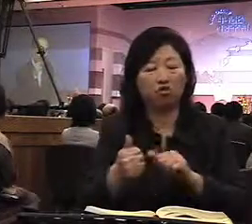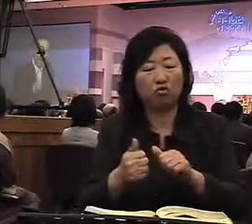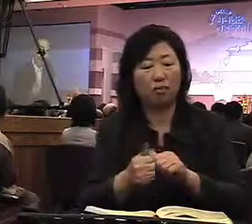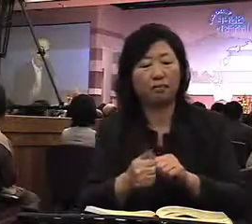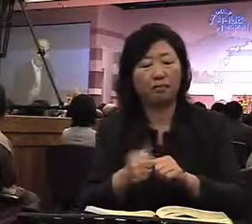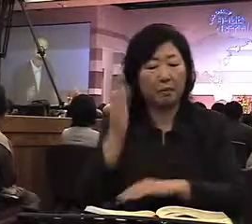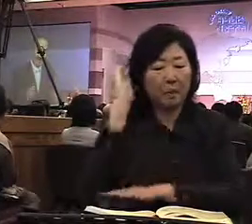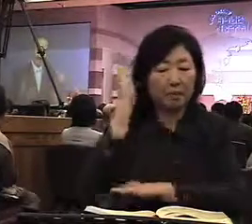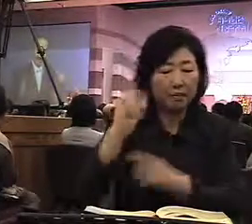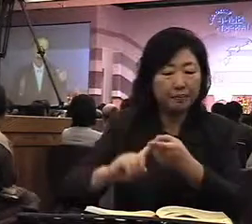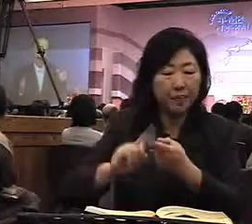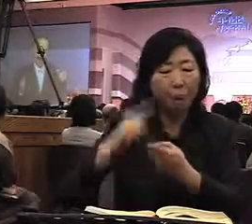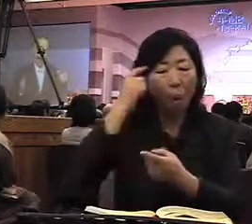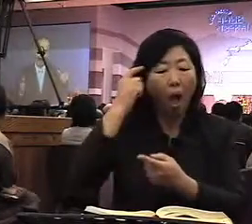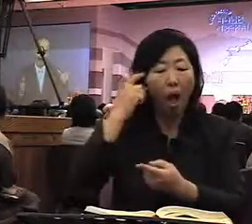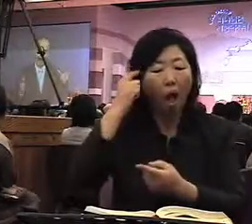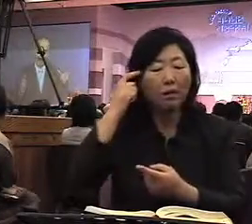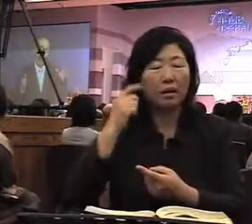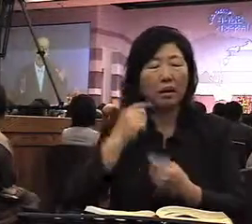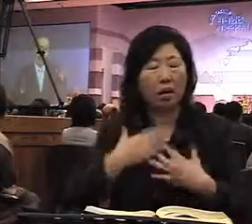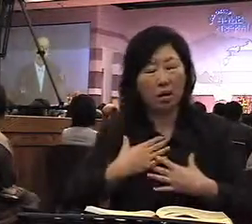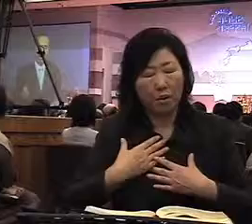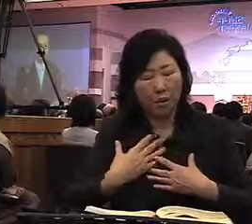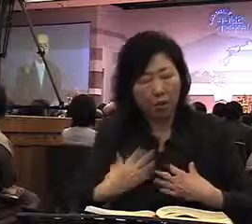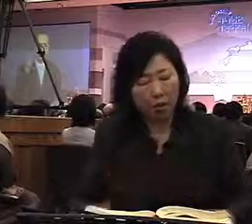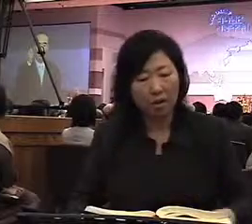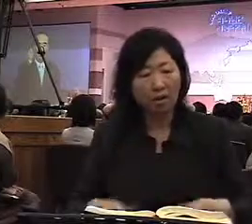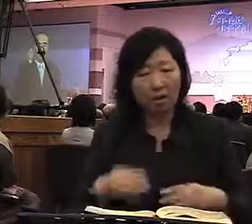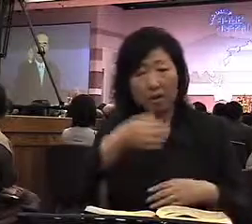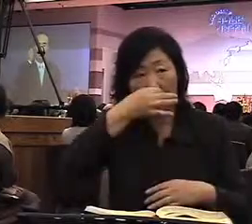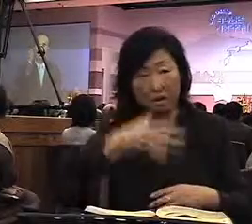말씀이요. 왜요? 제가 피곤하고 힘들다고 생각하면 이렇게 기도합니다.